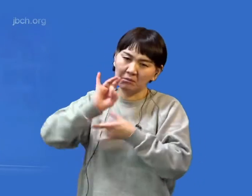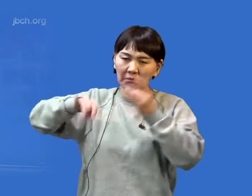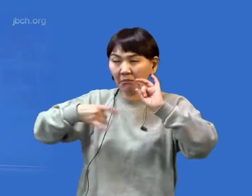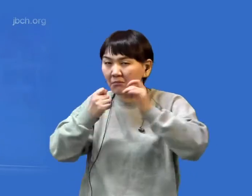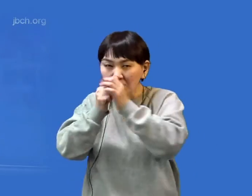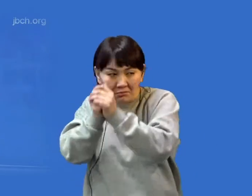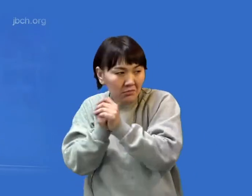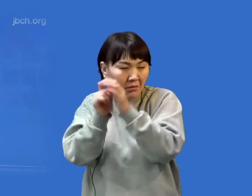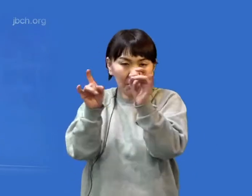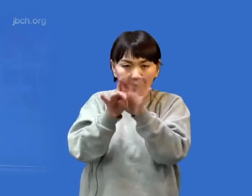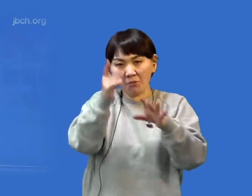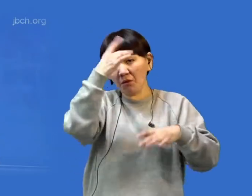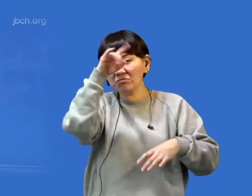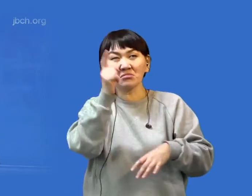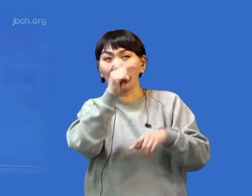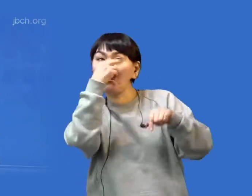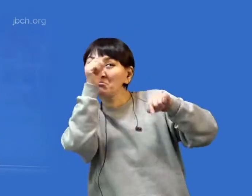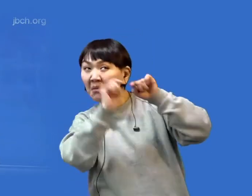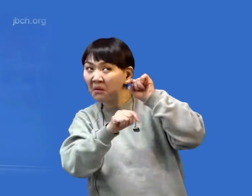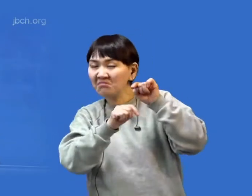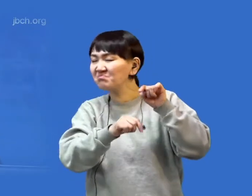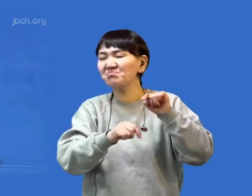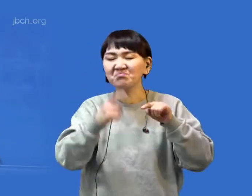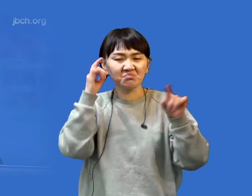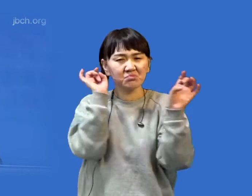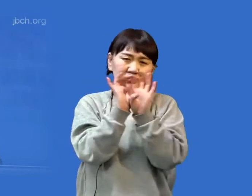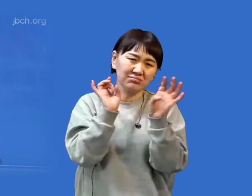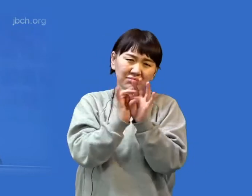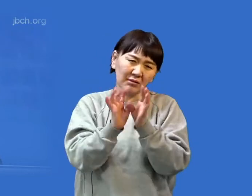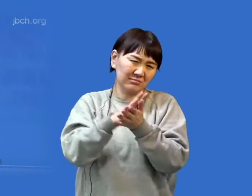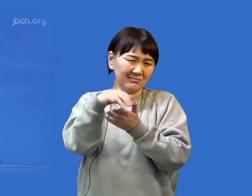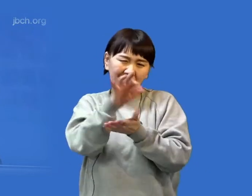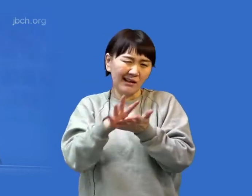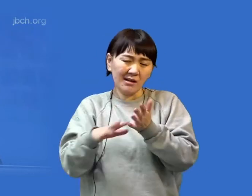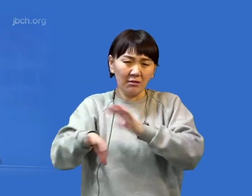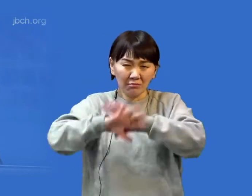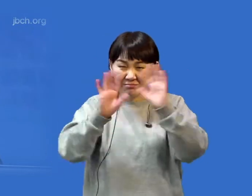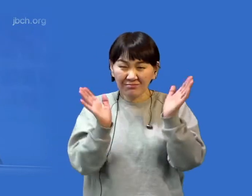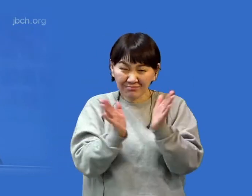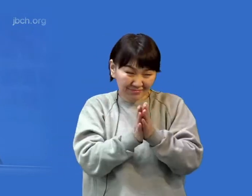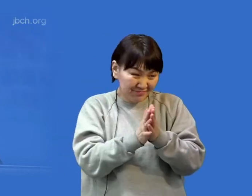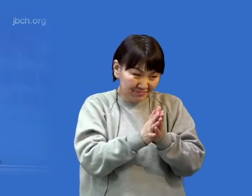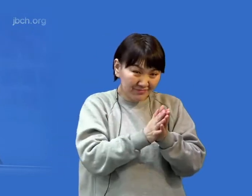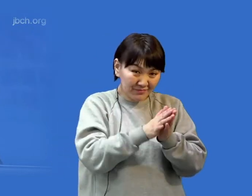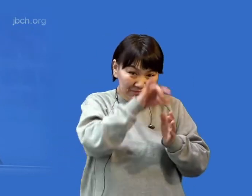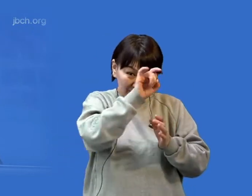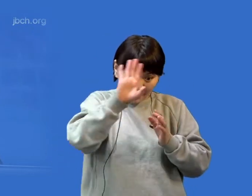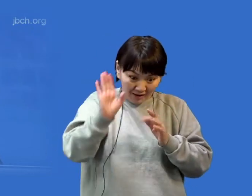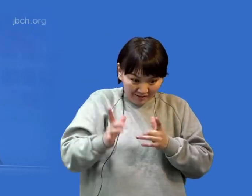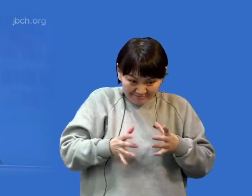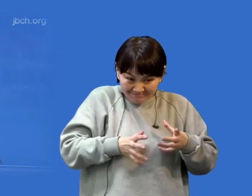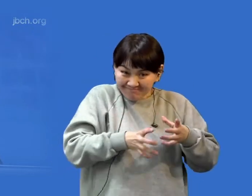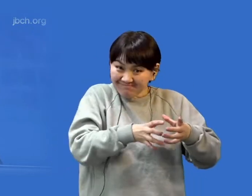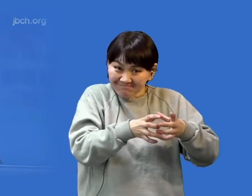гүртэл шүтэл бурхны гүртэл сороод л тэгж байгаад л цөлд бүгд хяарч өгсөн юм аа.